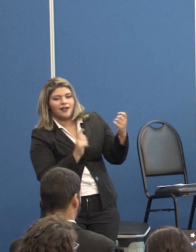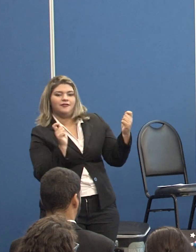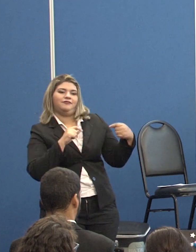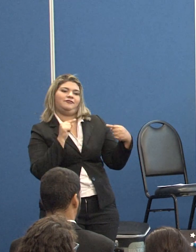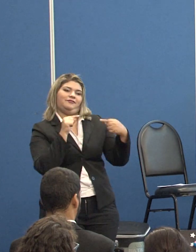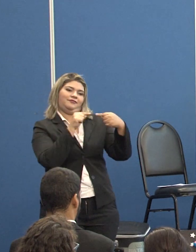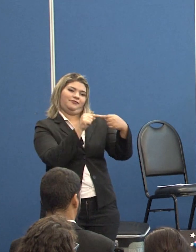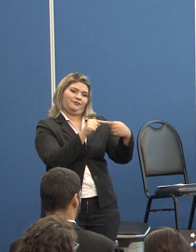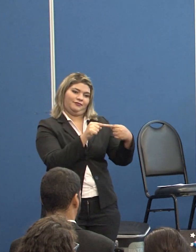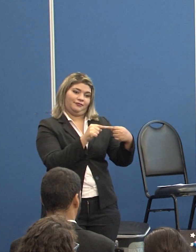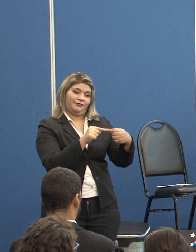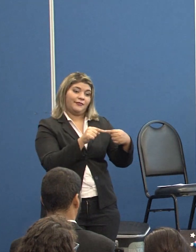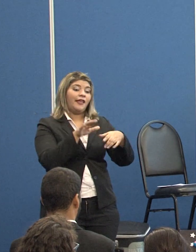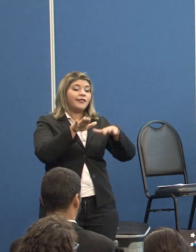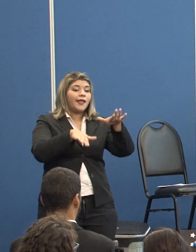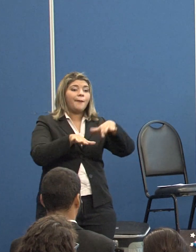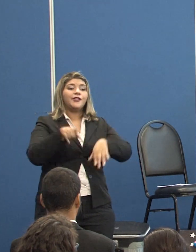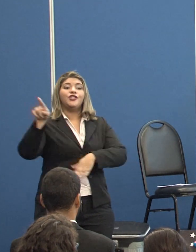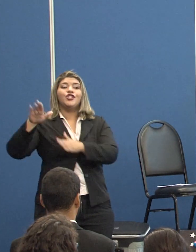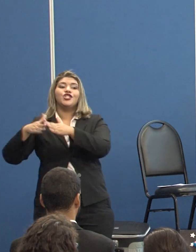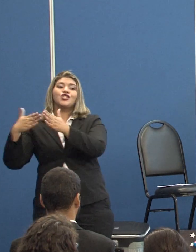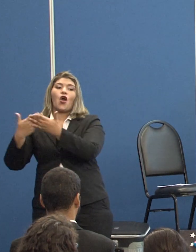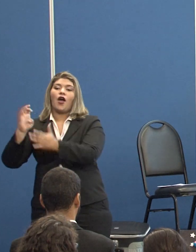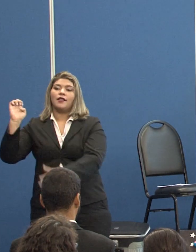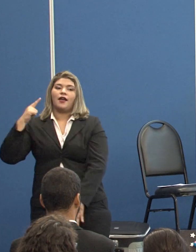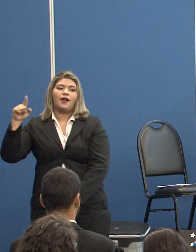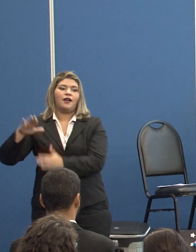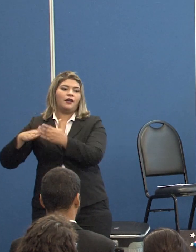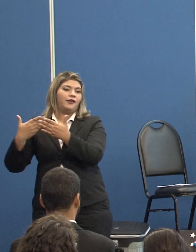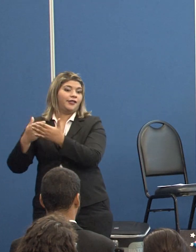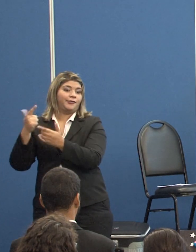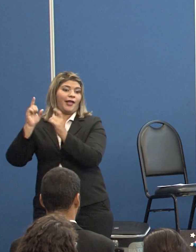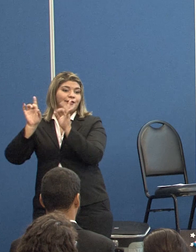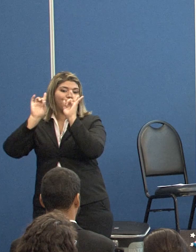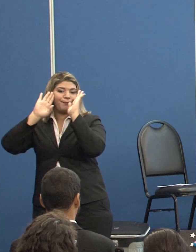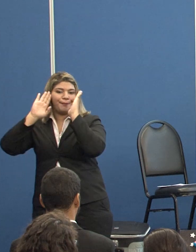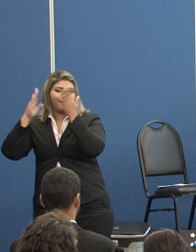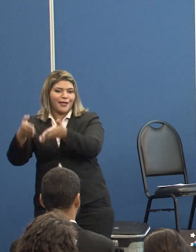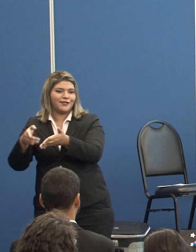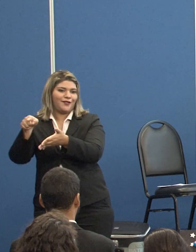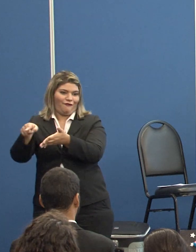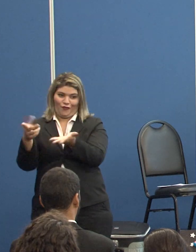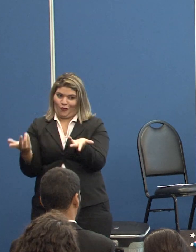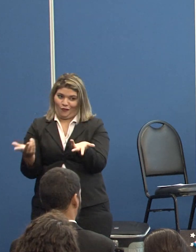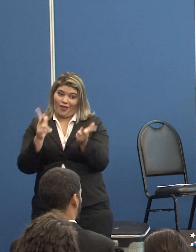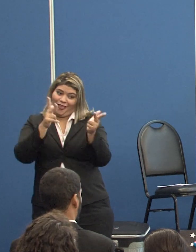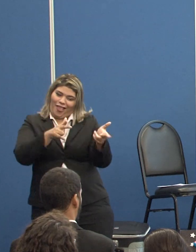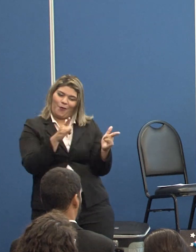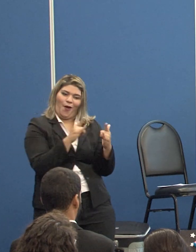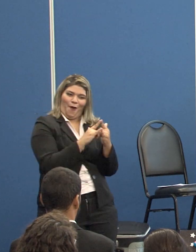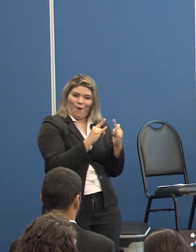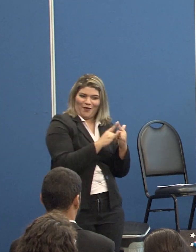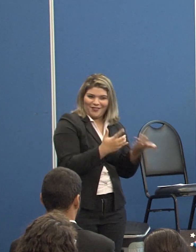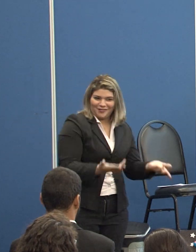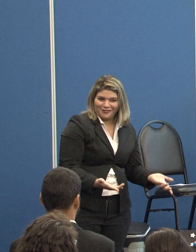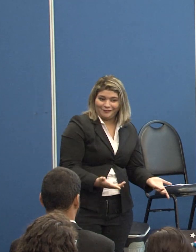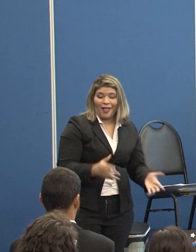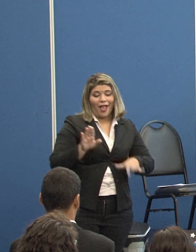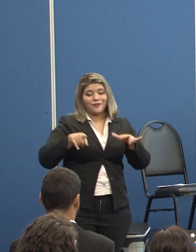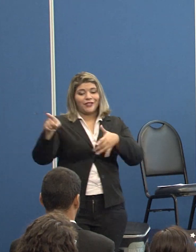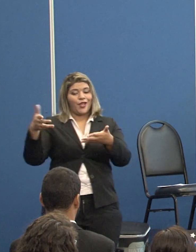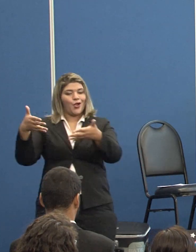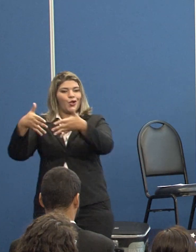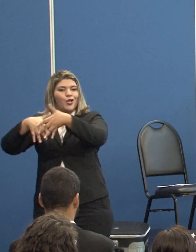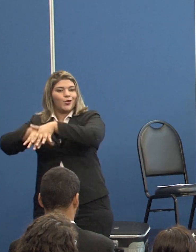de uma unidade escolar, que muitas das vezes não é especializada, como a gente encontra no INES, é uma unidade escolar